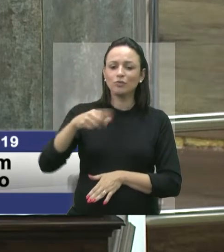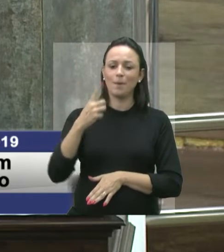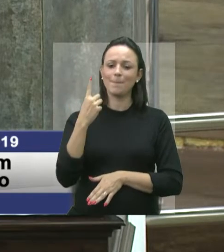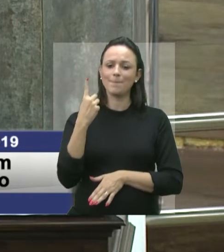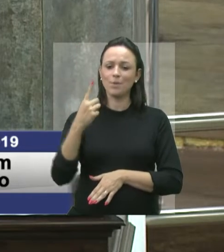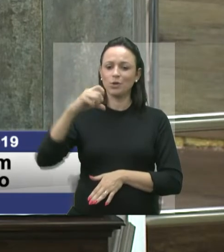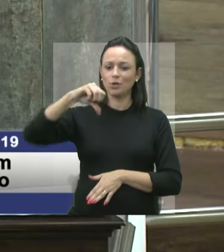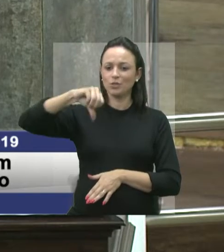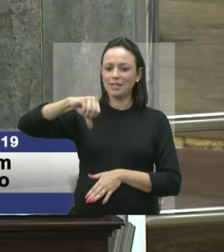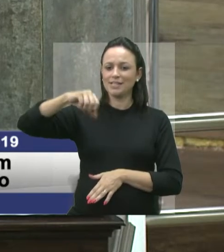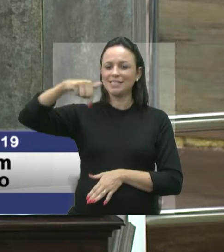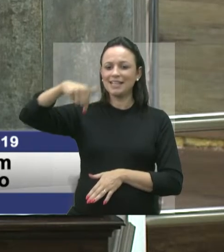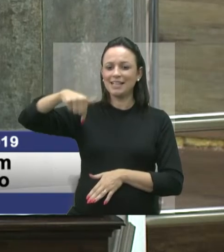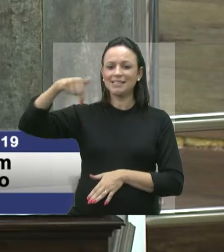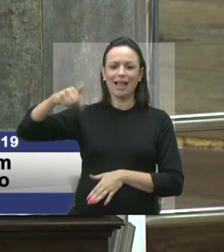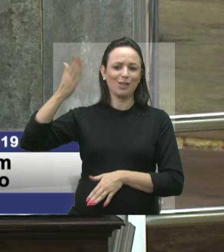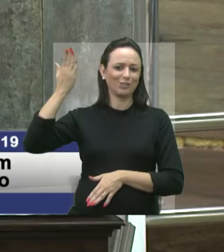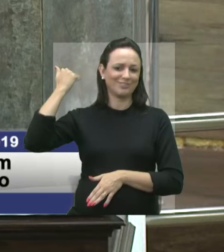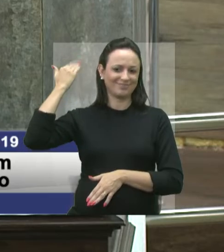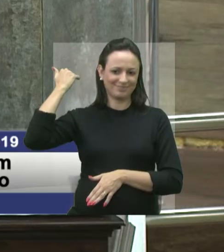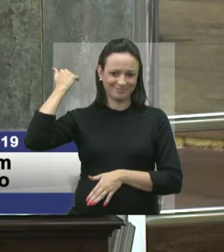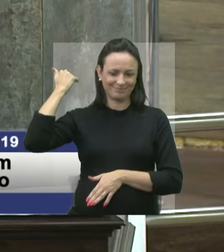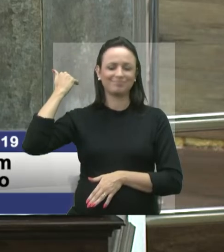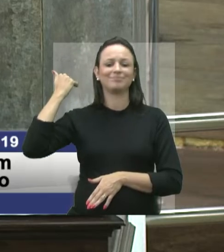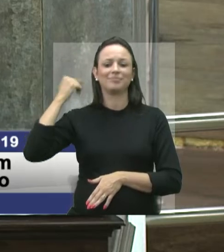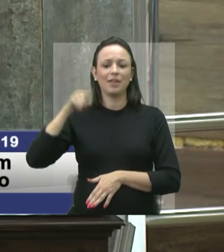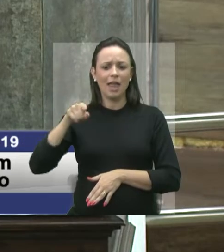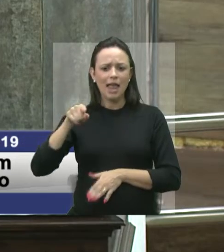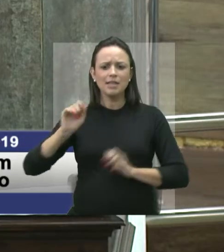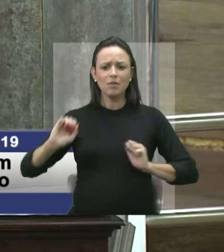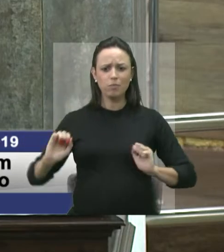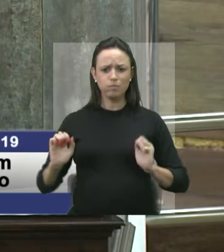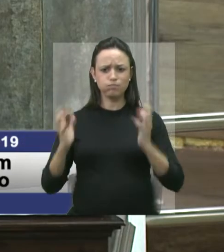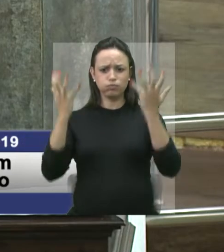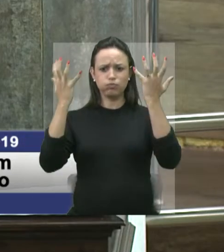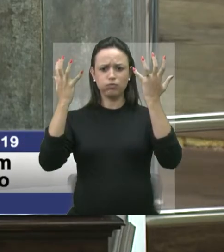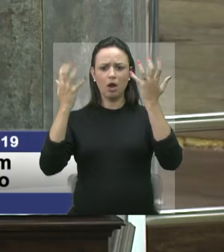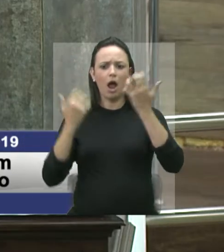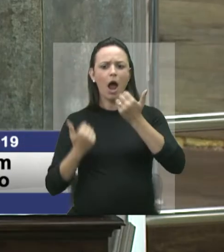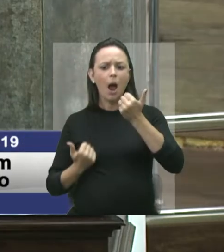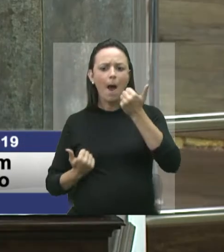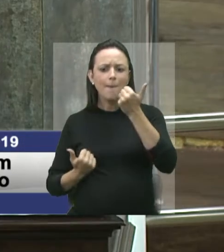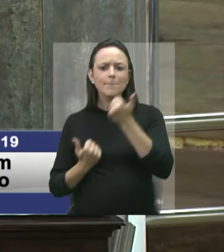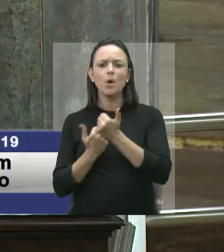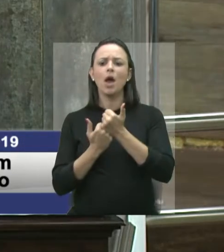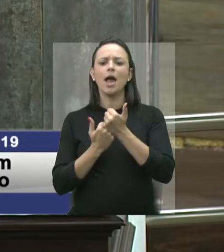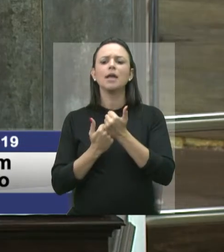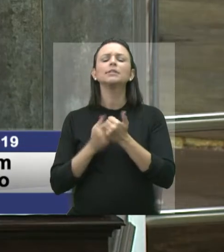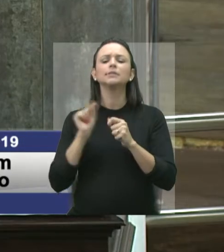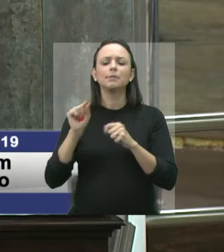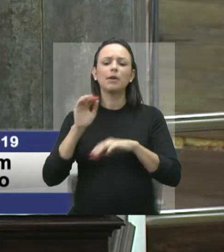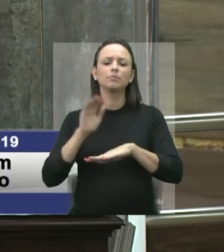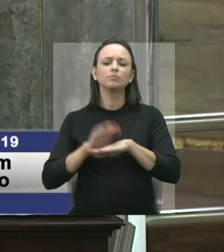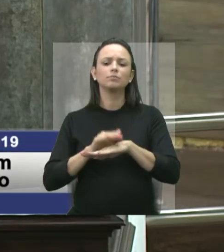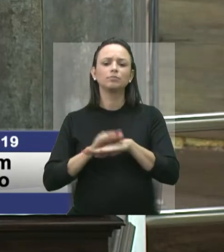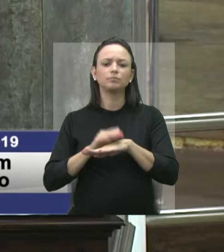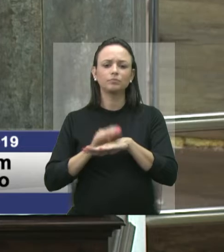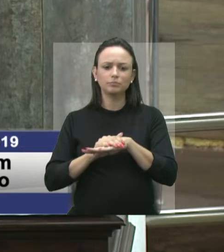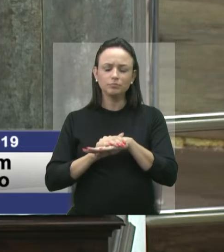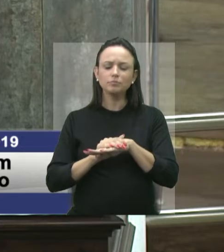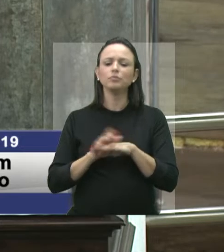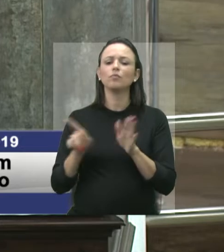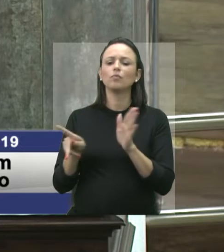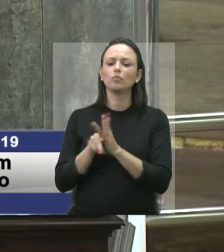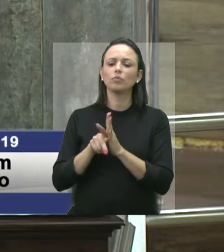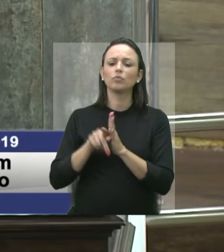de novembro de 1977. O evento foi apoiado e promovido pela Fundação